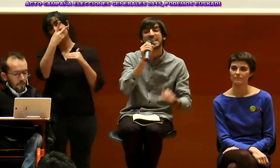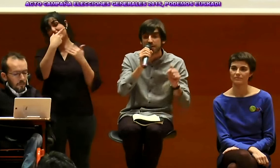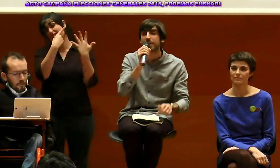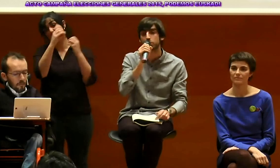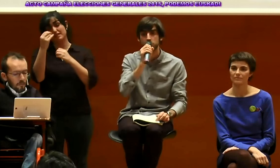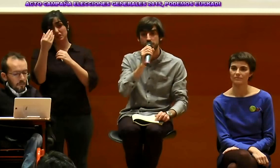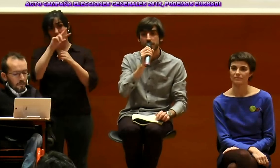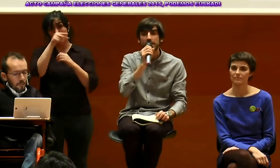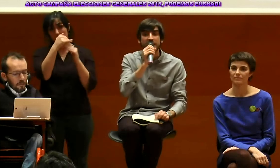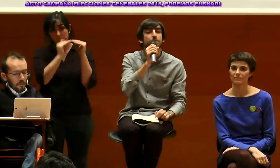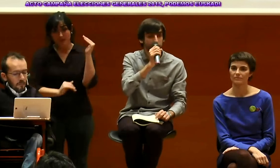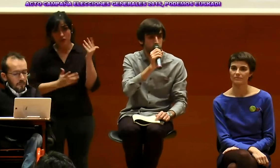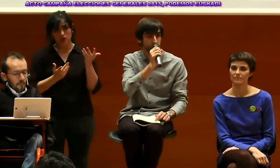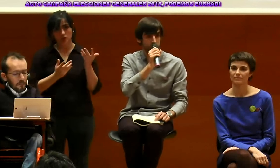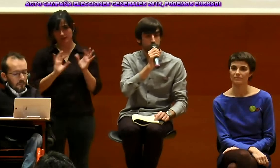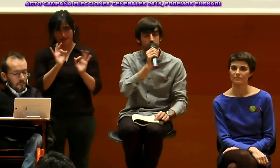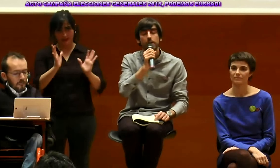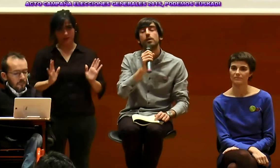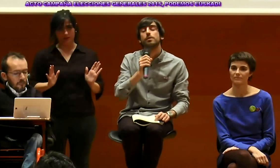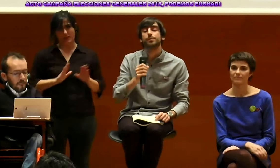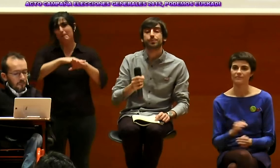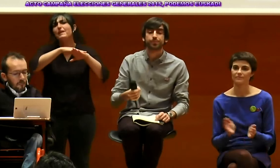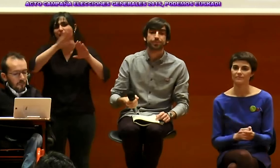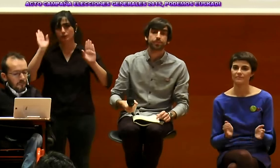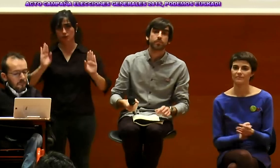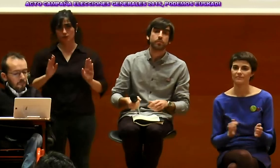900. ¡Qué menos! ¡Qué menos!